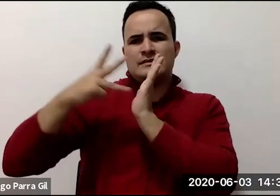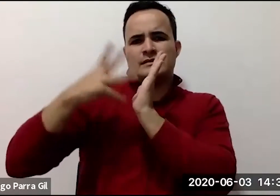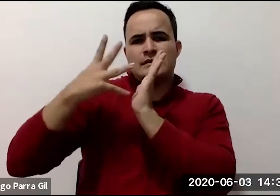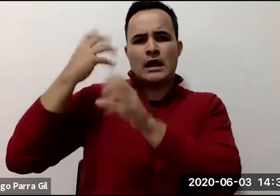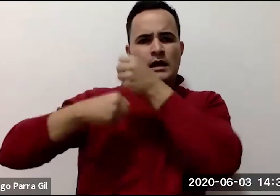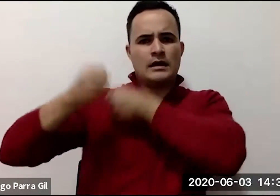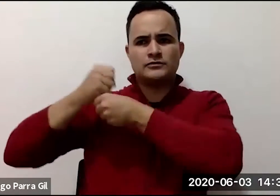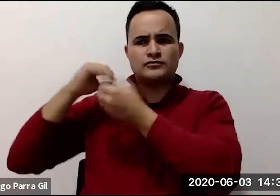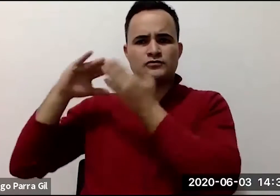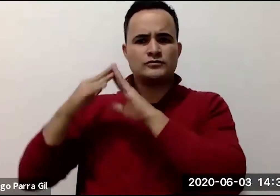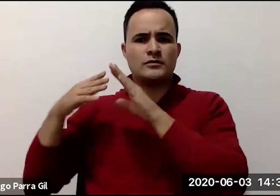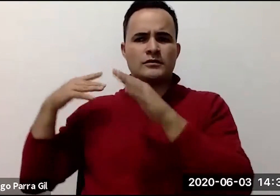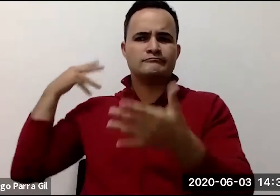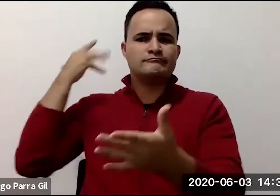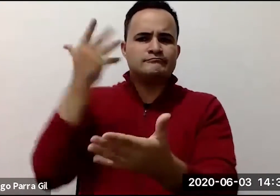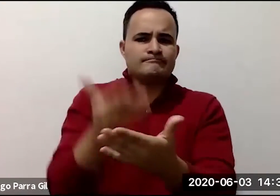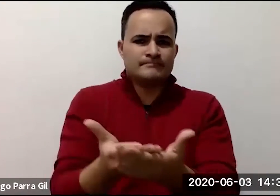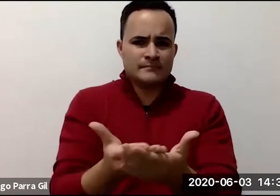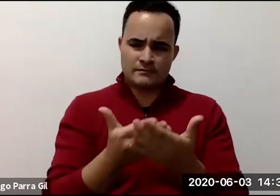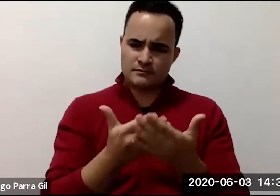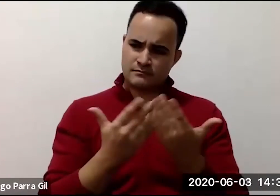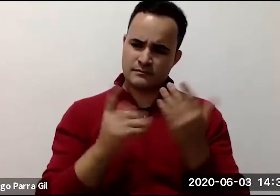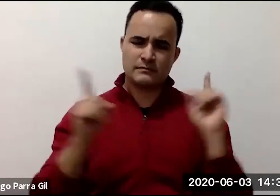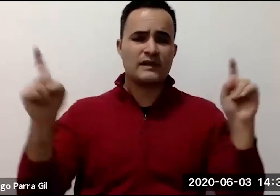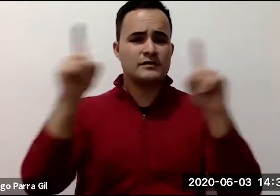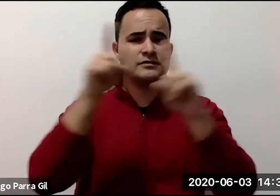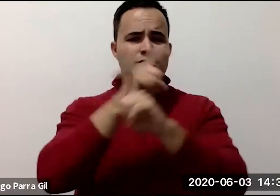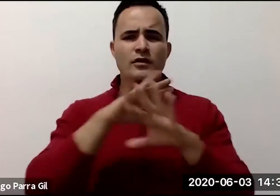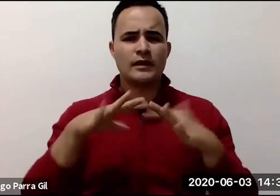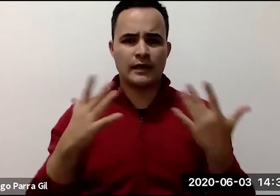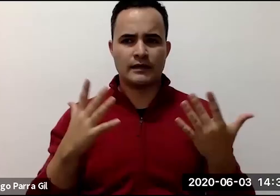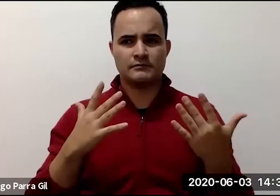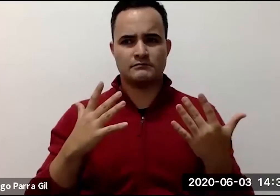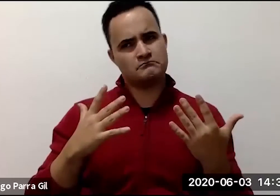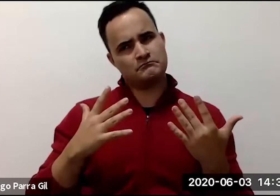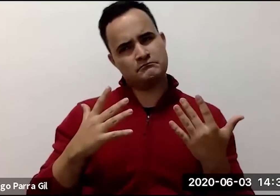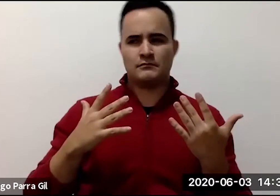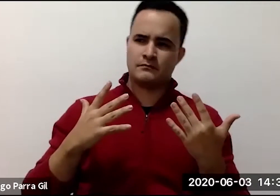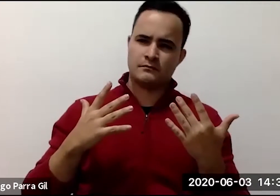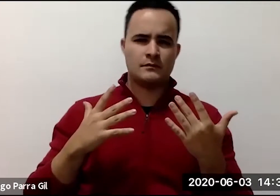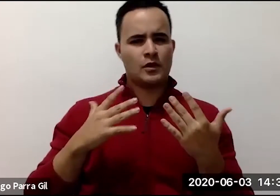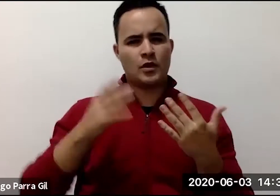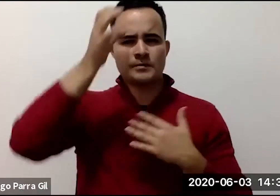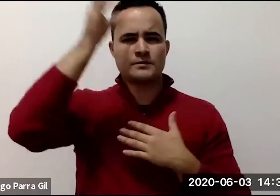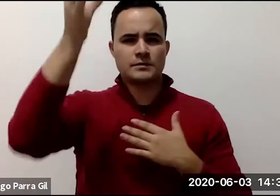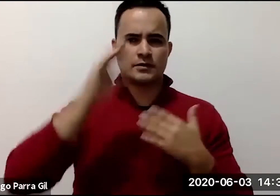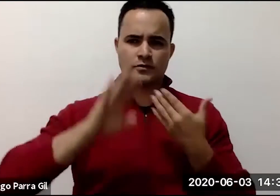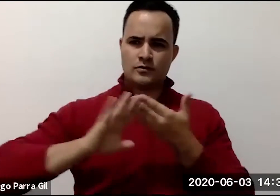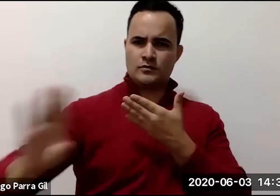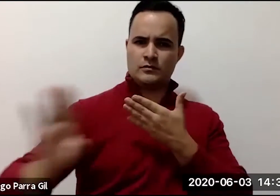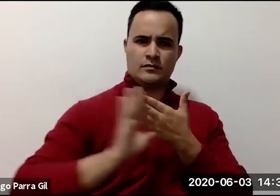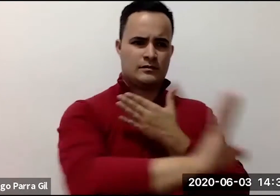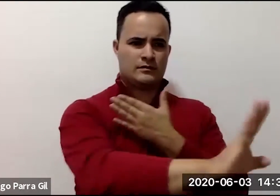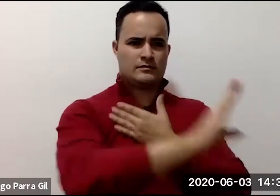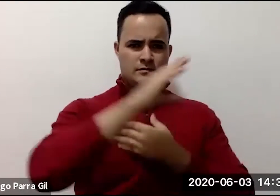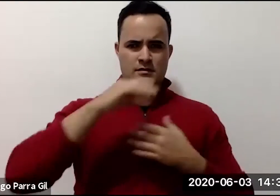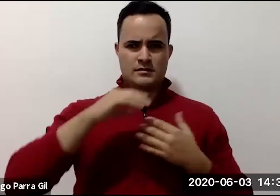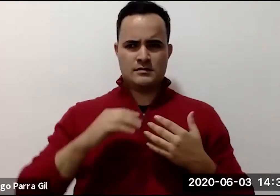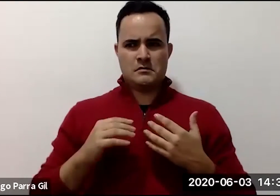no existe aislamiento, pero que sí existen experiencias de